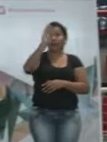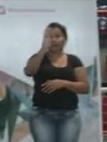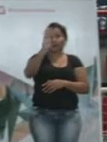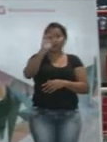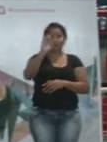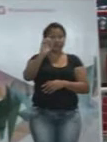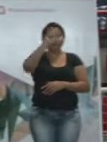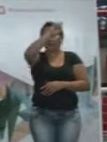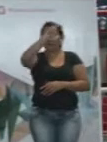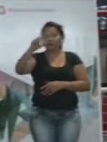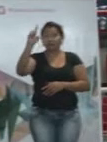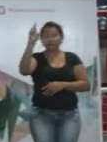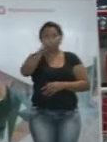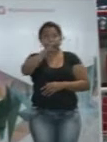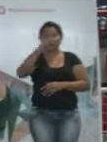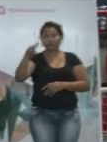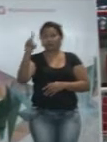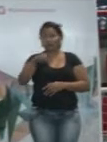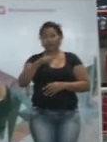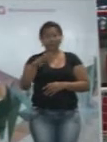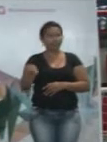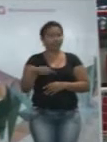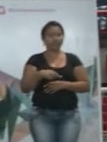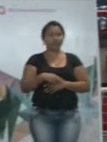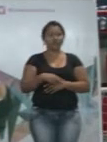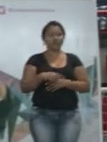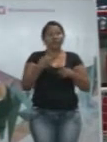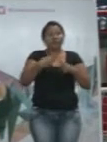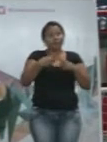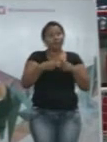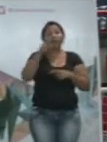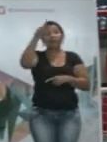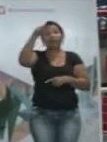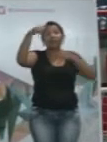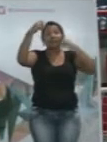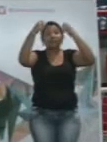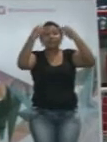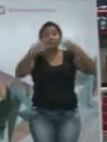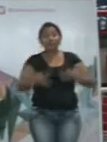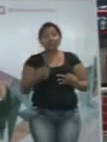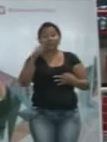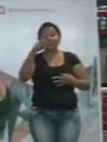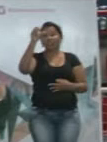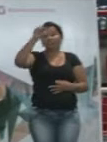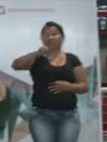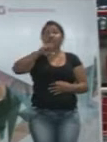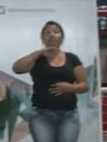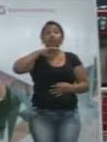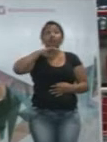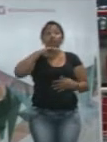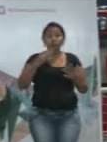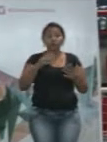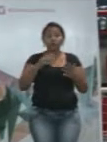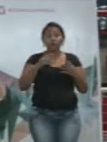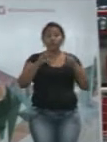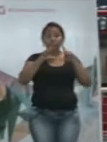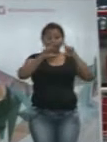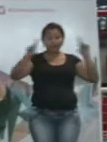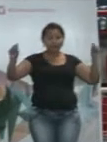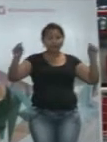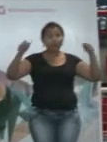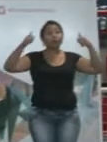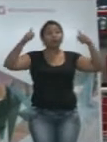vou descartar, porque ele fala que esse processo é insatisfatório. E no enunciado, ele me diz o seguinte, que